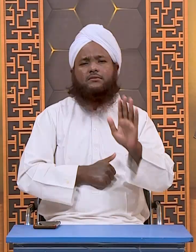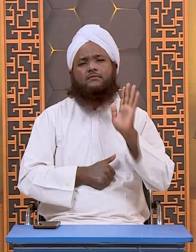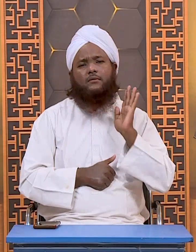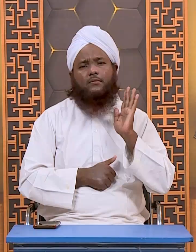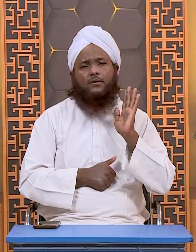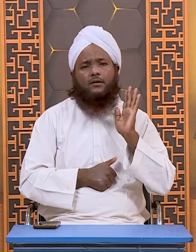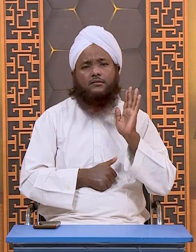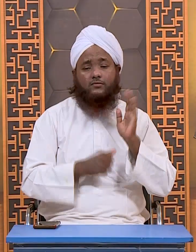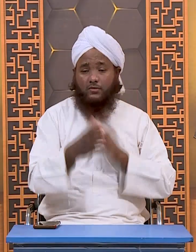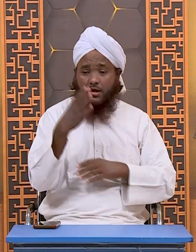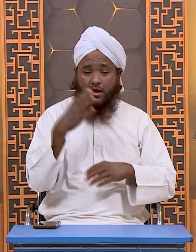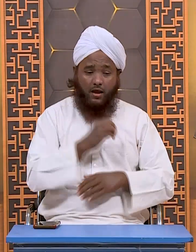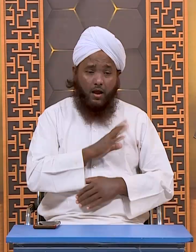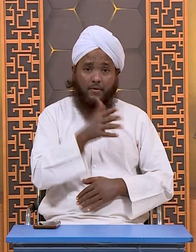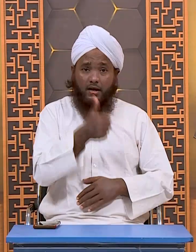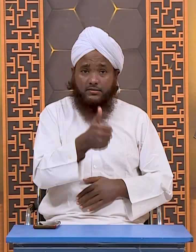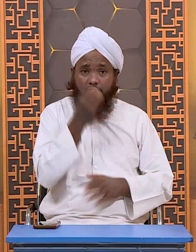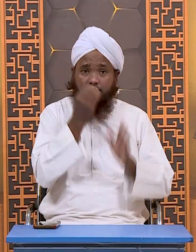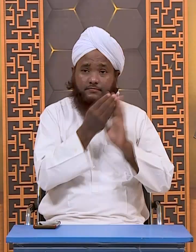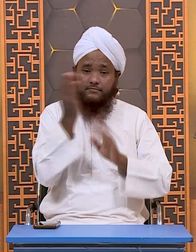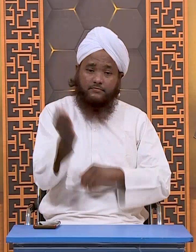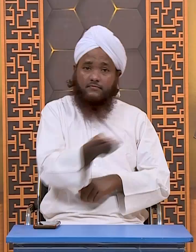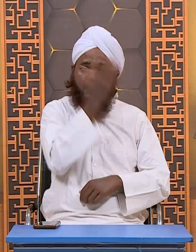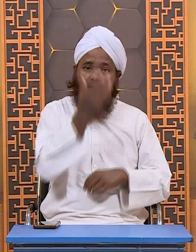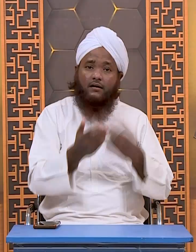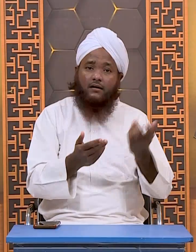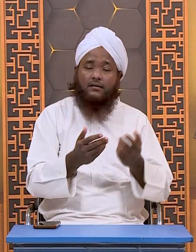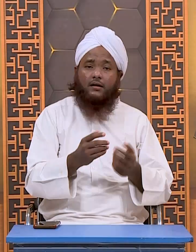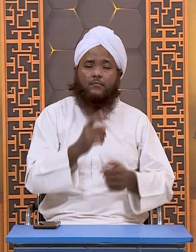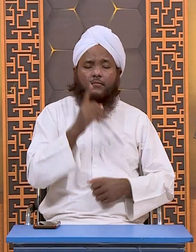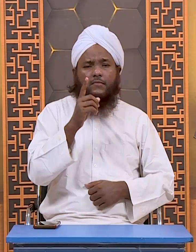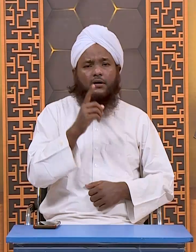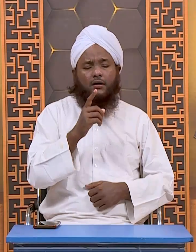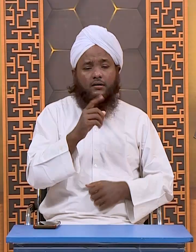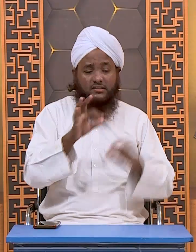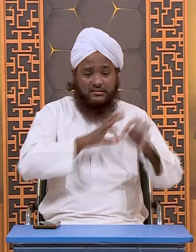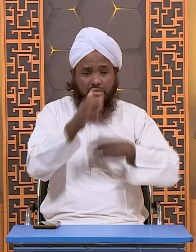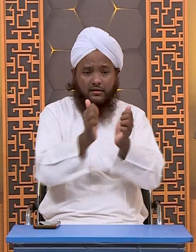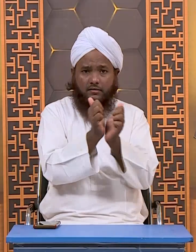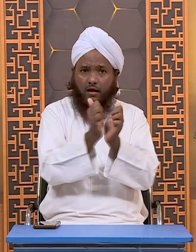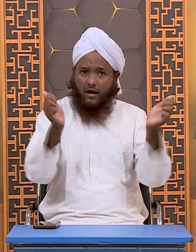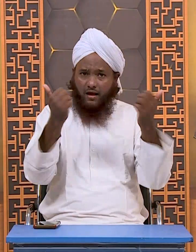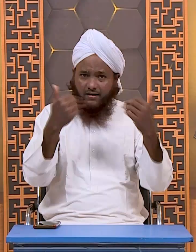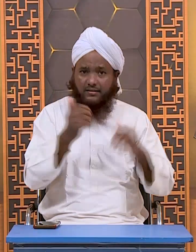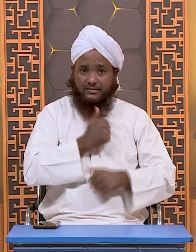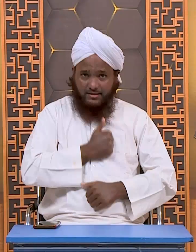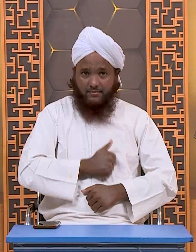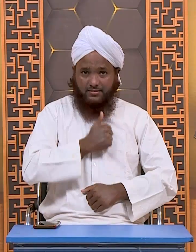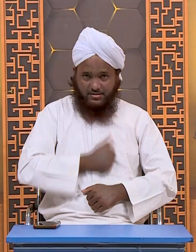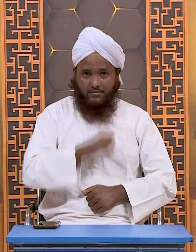پیارا یہ عمل ہے کہ اگر ہم اللہ پاک کی رضا پہ راضی رہتے ہیں جہنم سے نجات مل جائے گی انشاءاللہ، جنت میں داخلے کا سبب